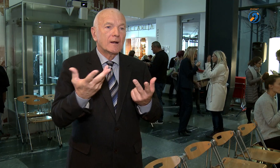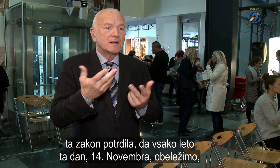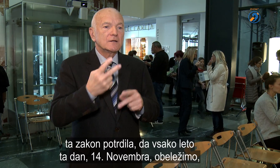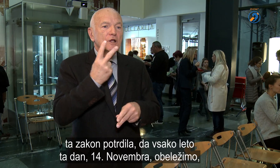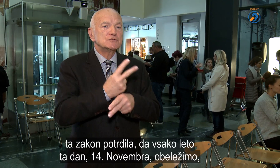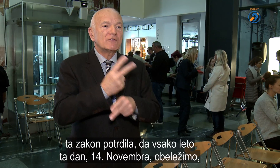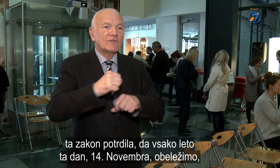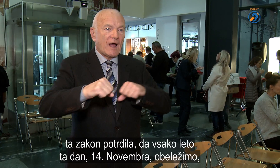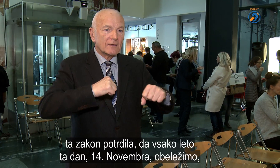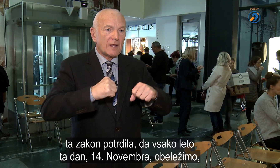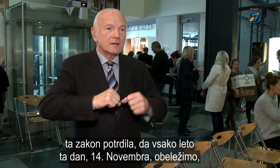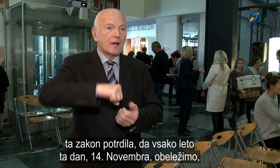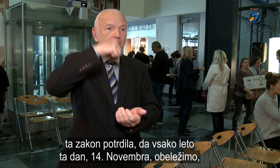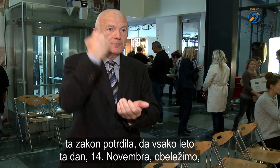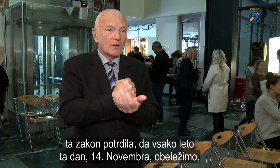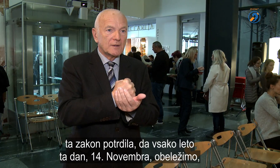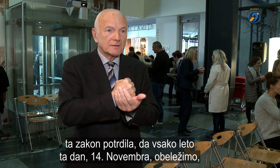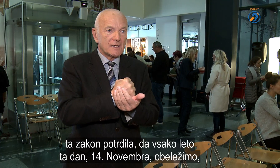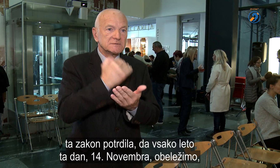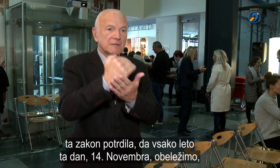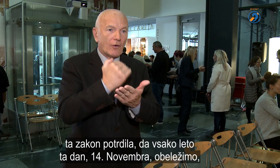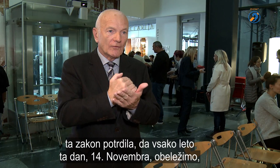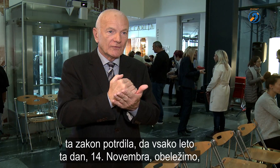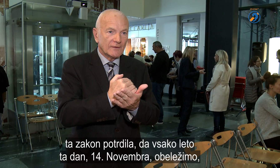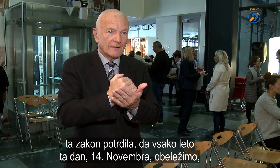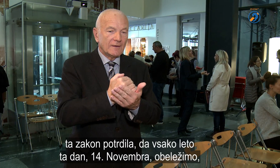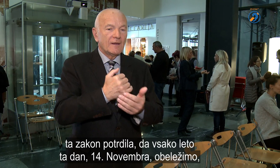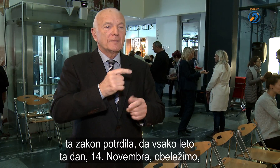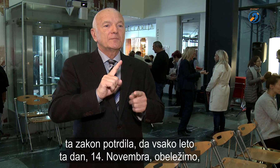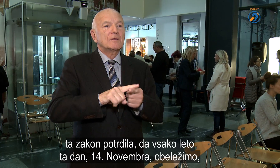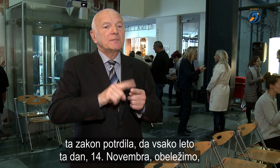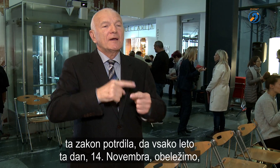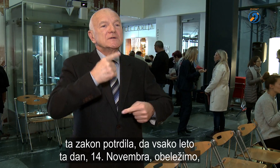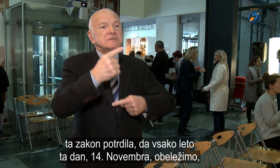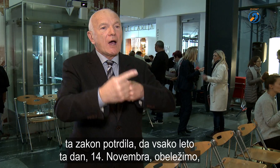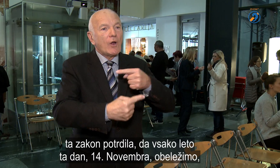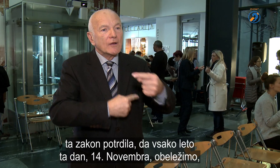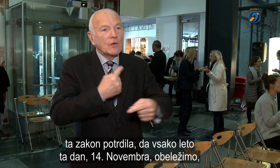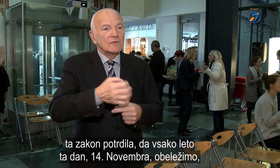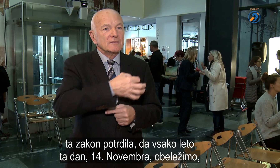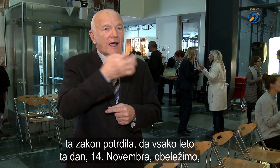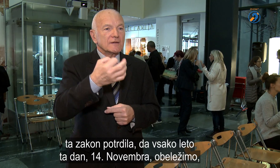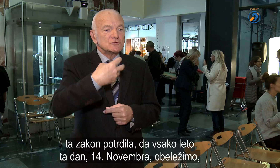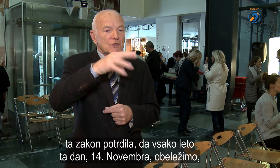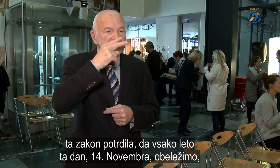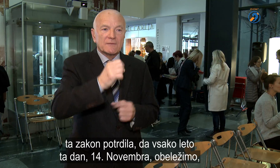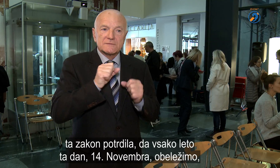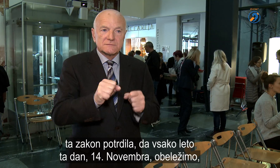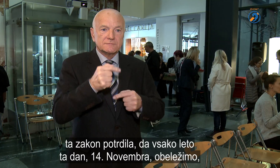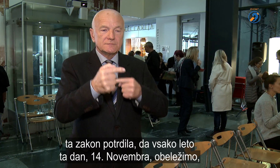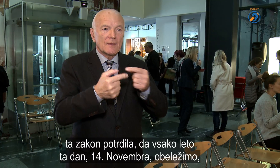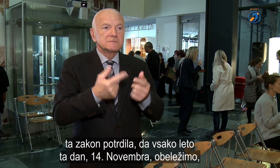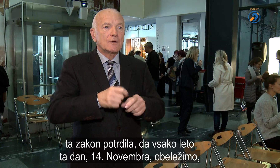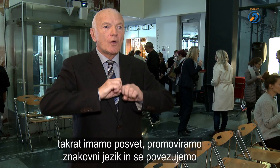leta 2014 je bil pač ta dan sprejet, je vlada potrdila tisti zakon, potem vsako leto na ta